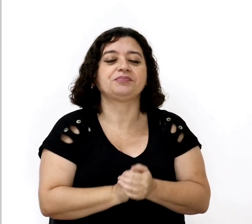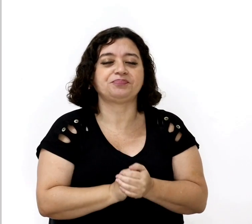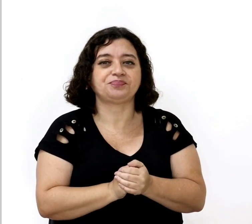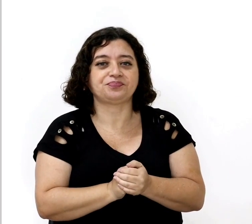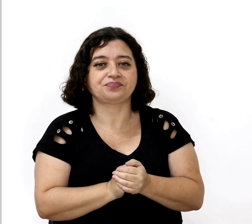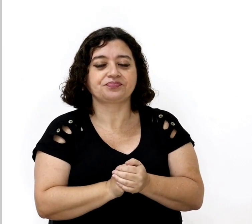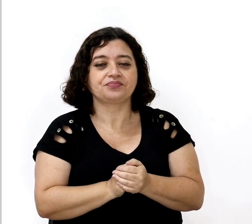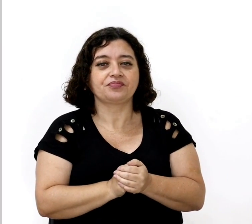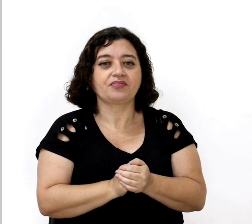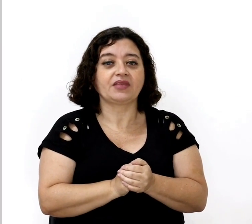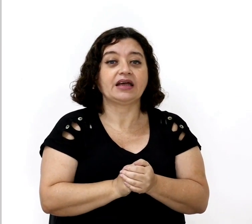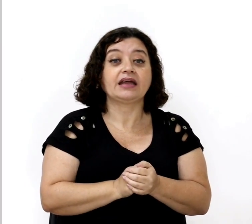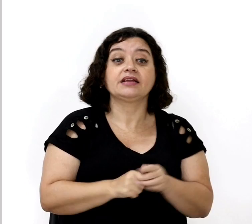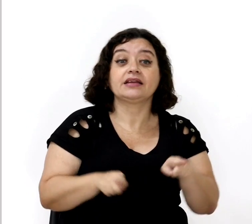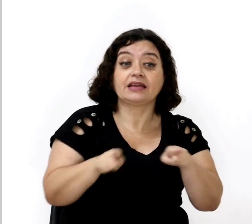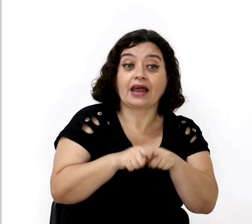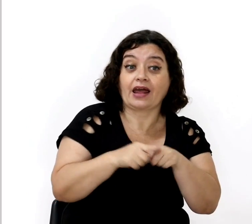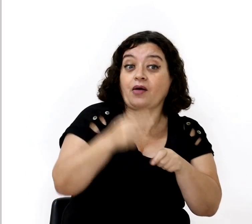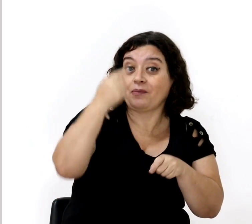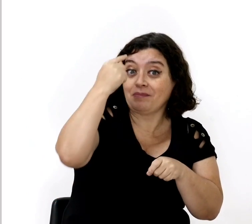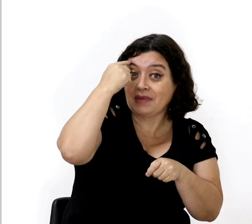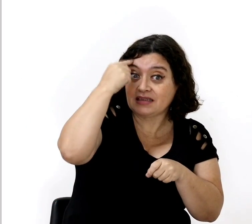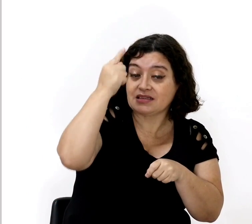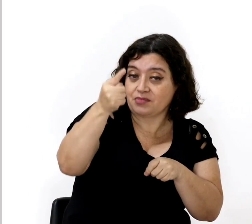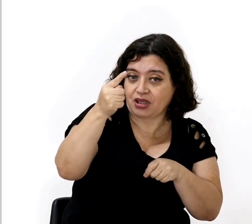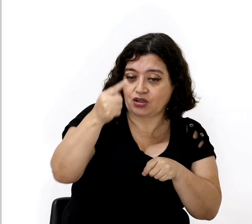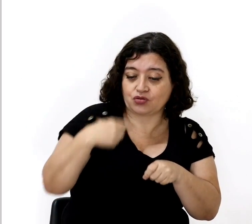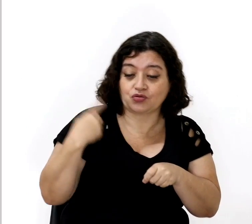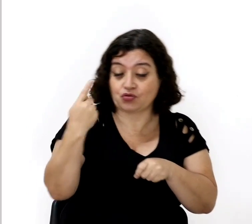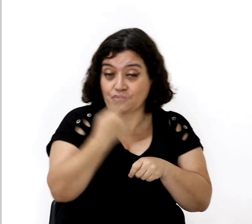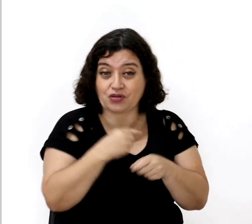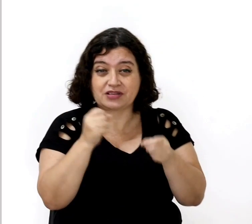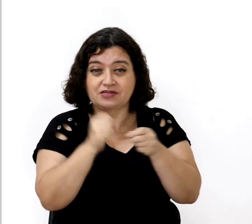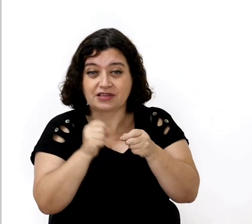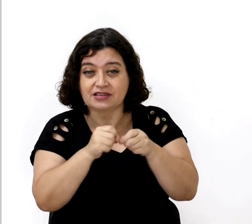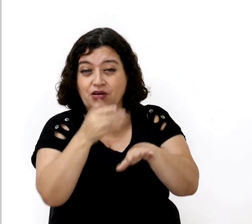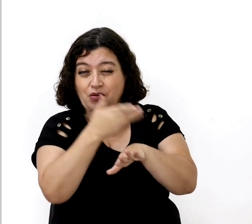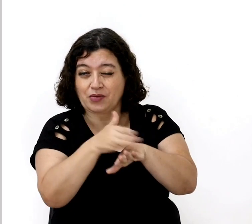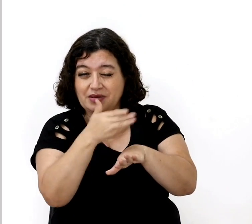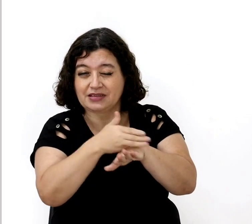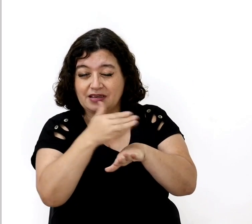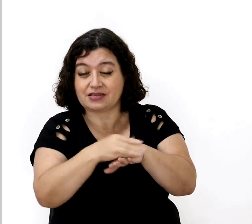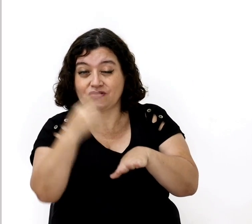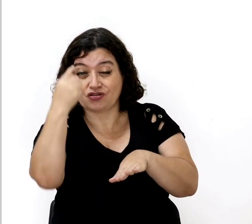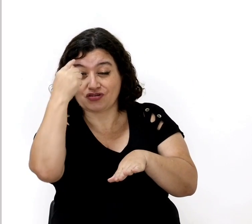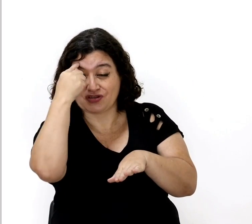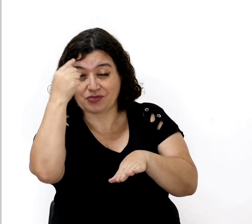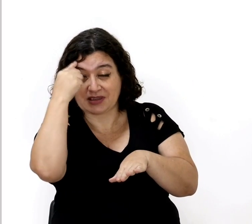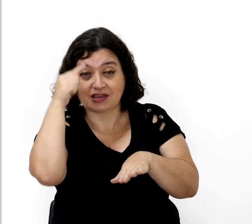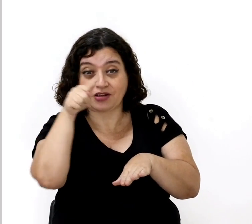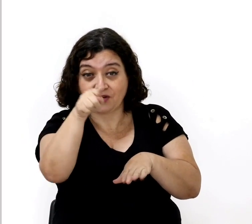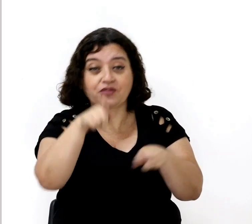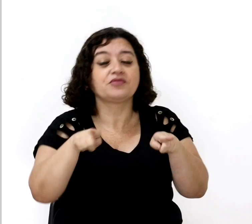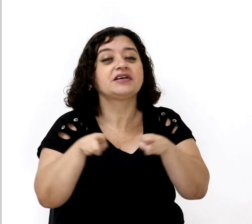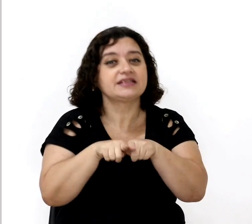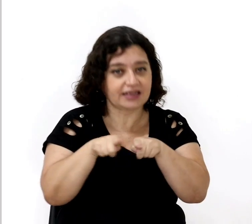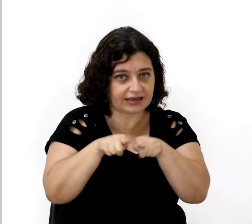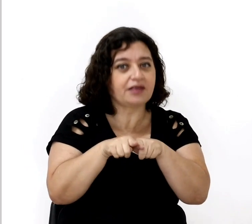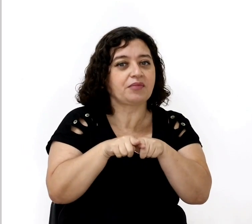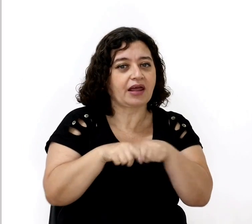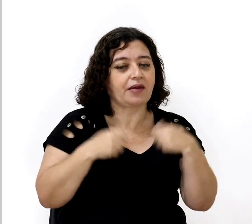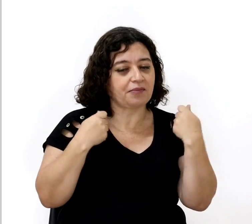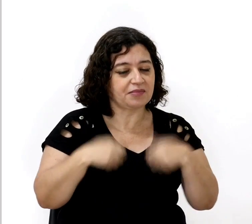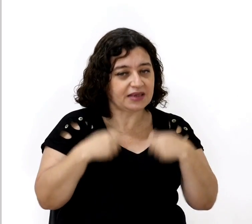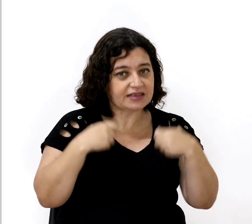que na verdade essa segunda pergunta é uma reflexão. Sim. Então, nós vamos tentar fazer o exercício aqui de reflexão, mas você também